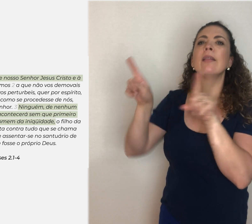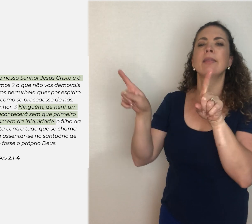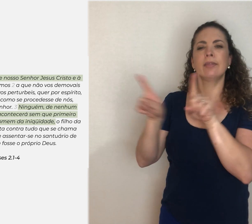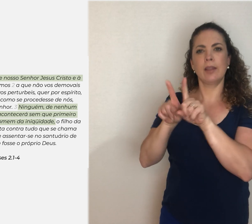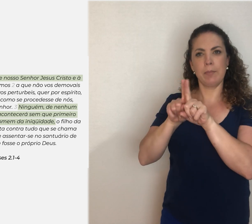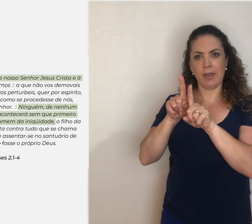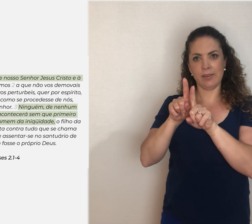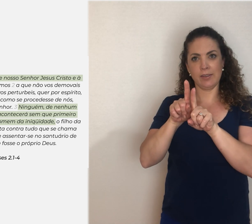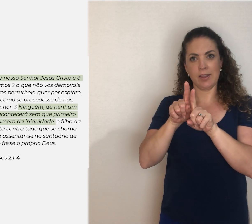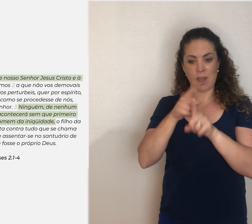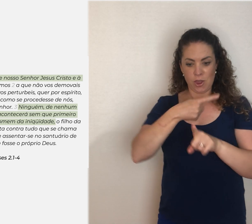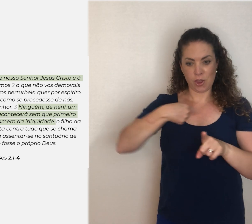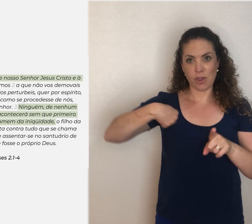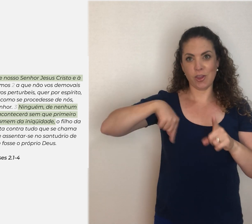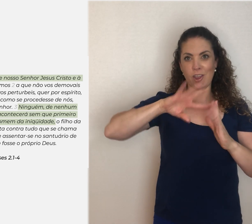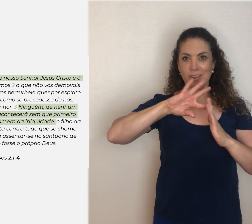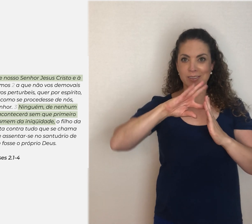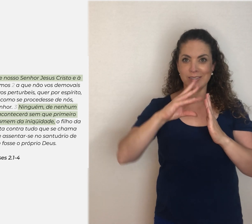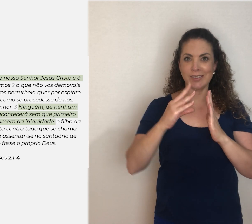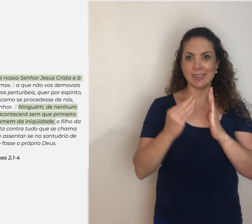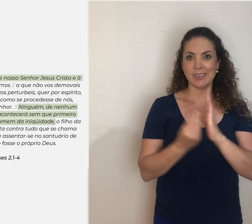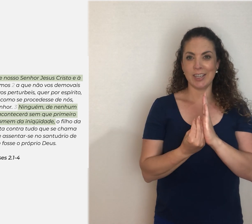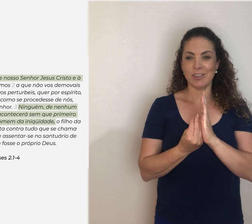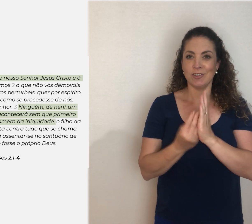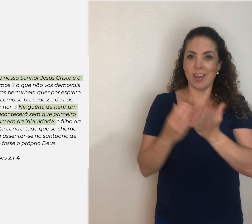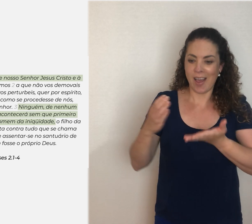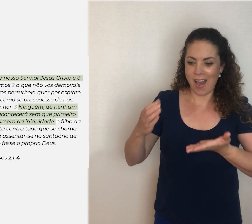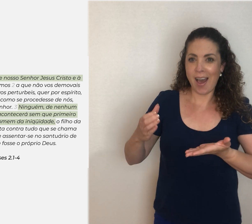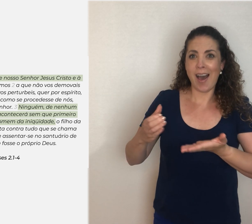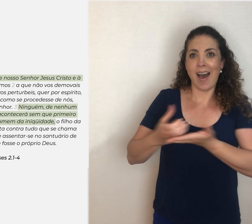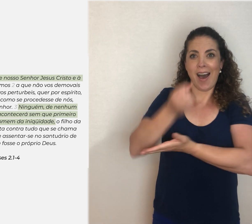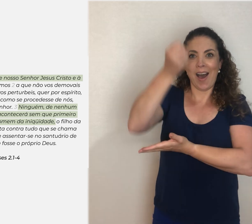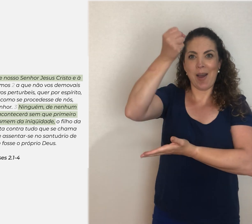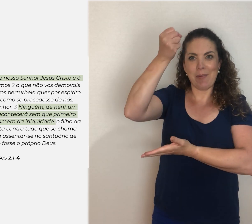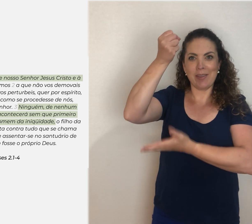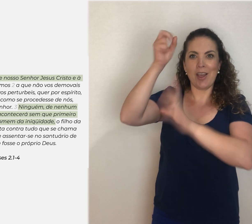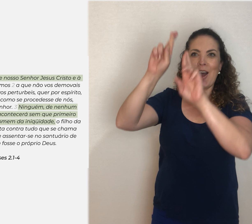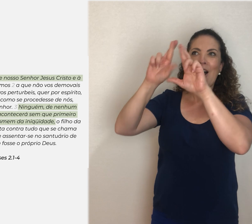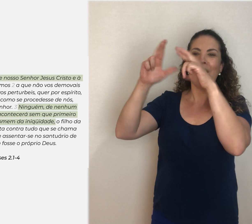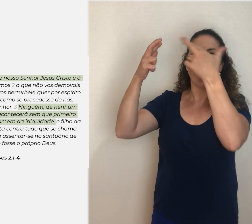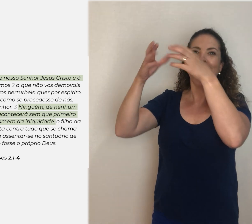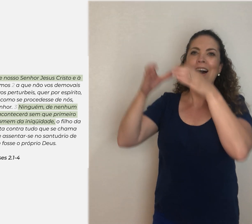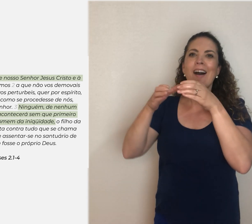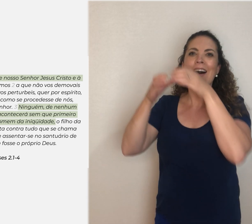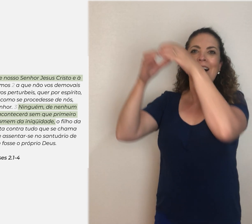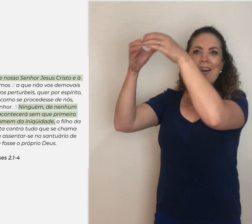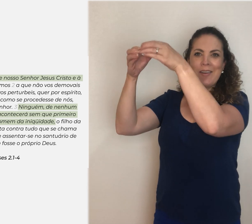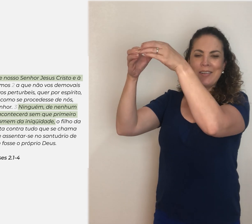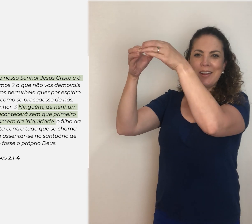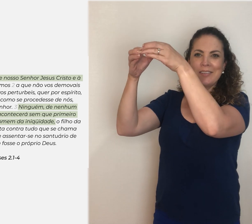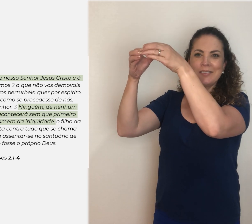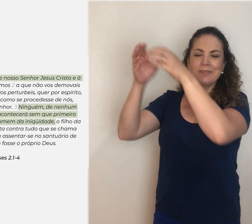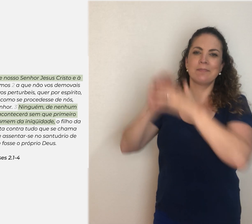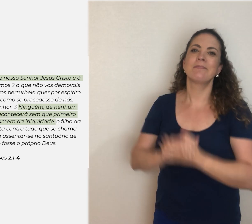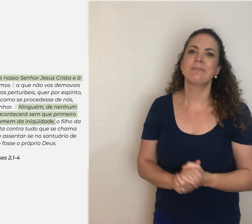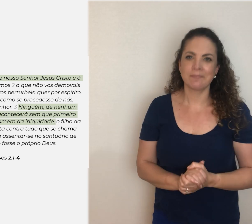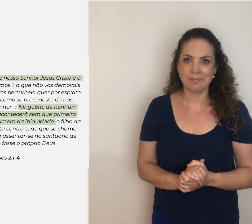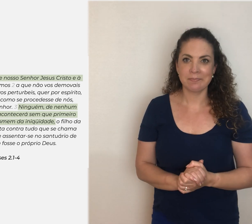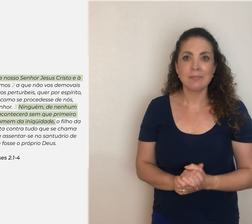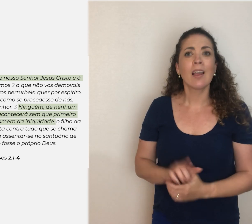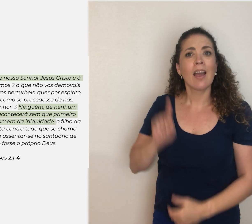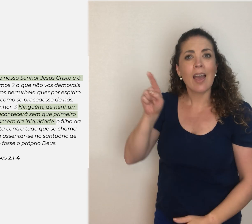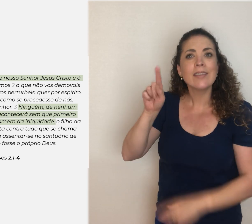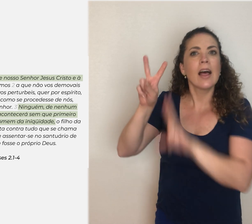com Ele. Qual é o assunto? O assunto é a vinda de nosso Senhor Jesus Cristo e